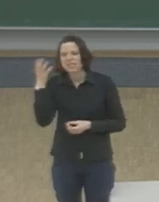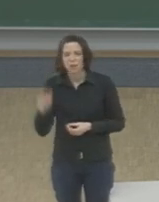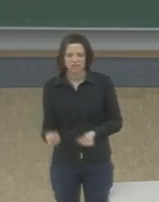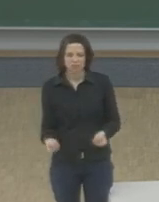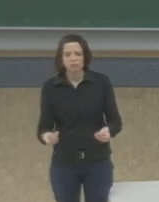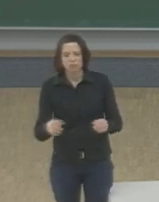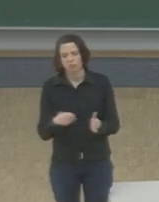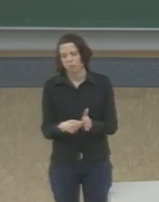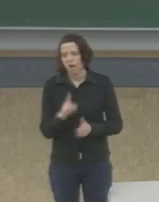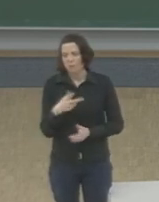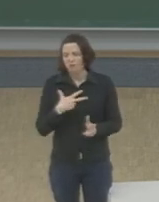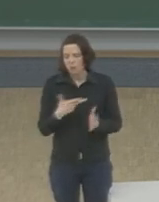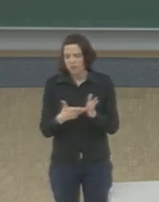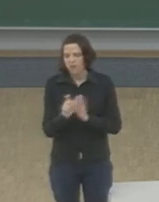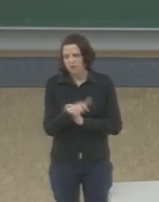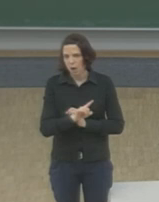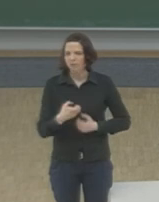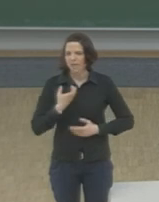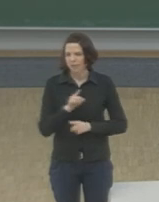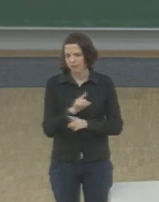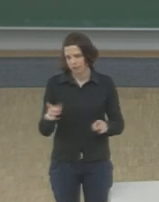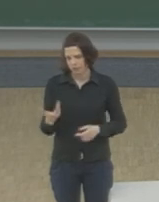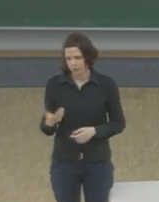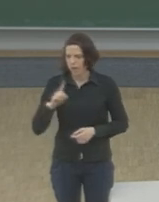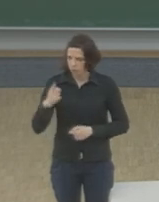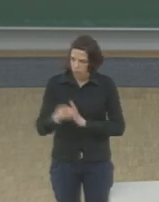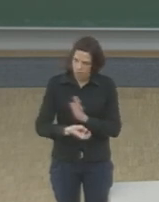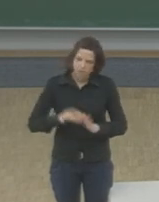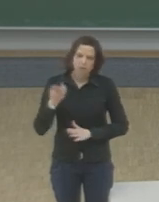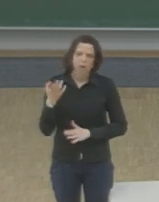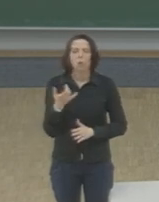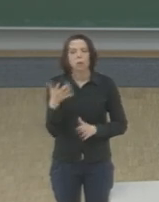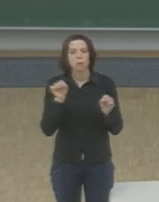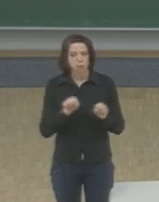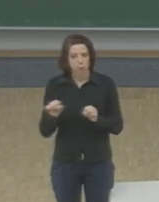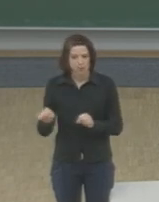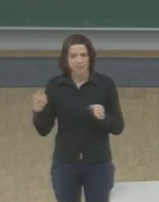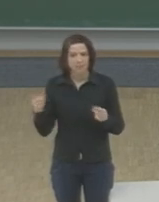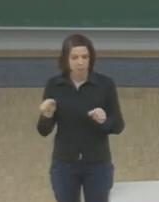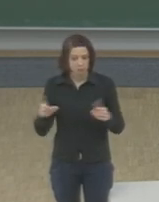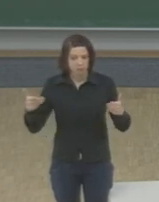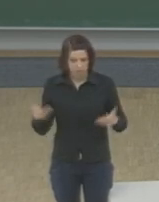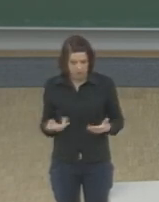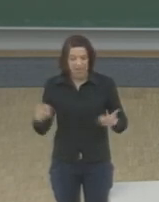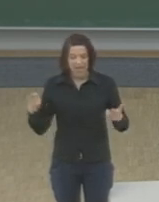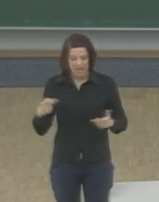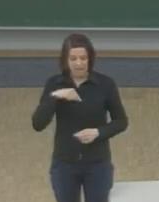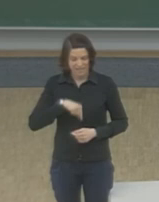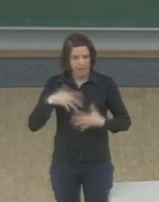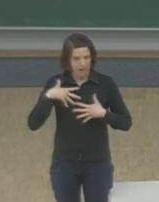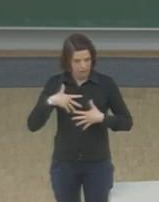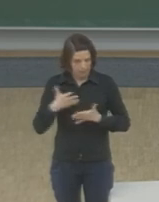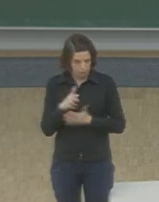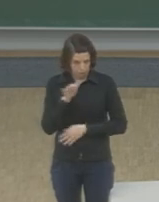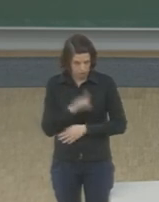Rolle spielt. Also nochmal zum Mitschreiben. Kompetenz ist entweder eine nicht direkt wahrnehmbare innere Anlage